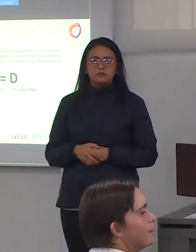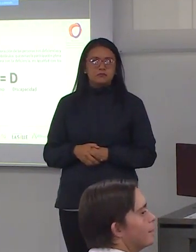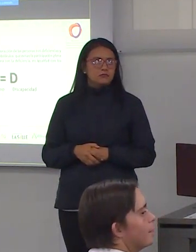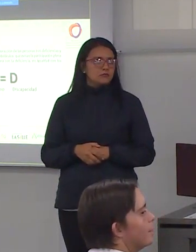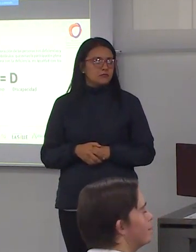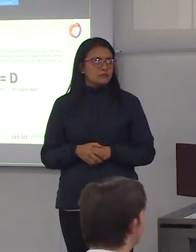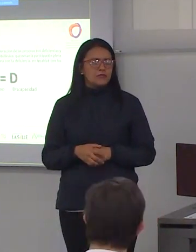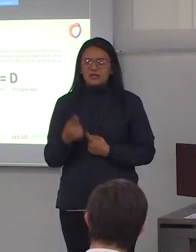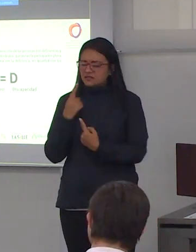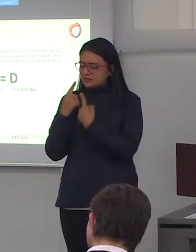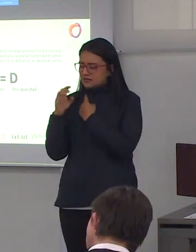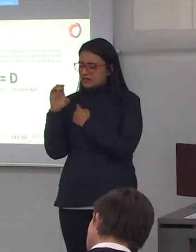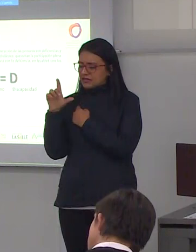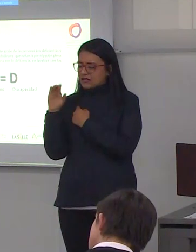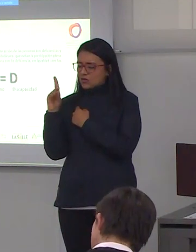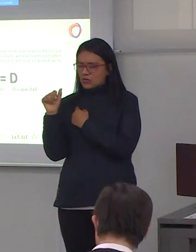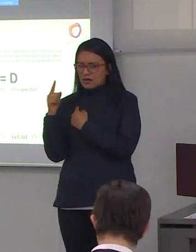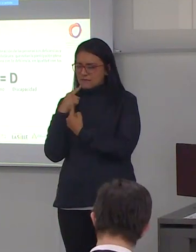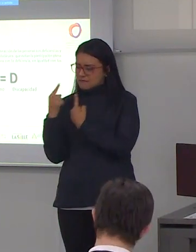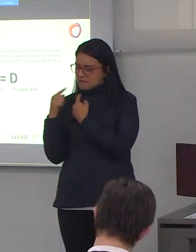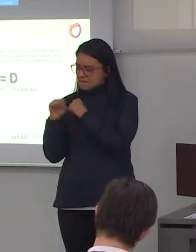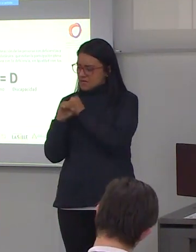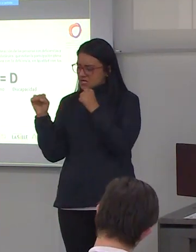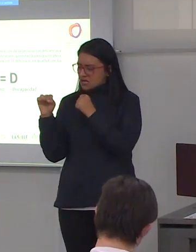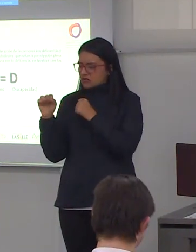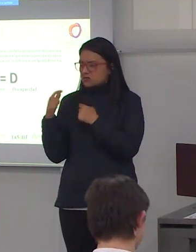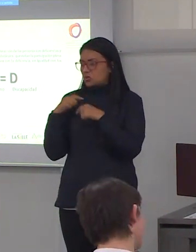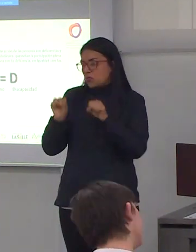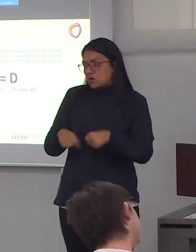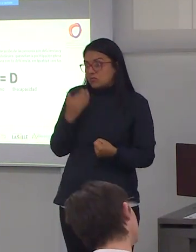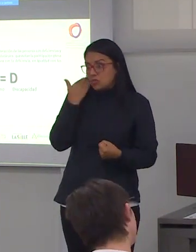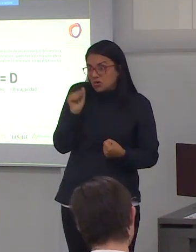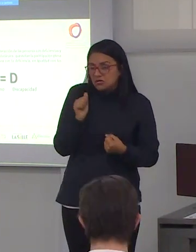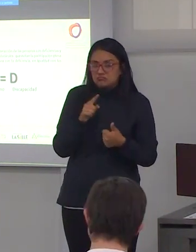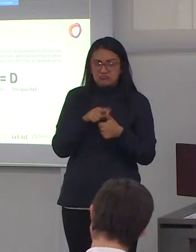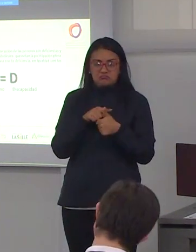venía yo hablando con Claudia esta mañana yo puedo ser mujer